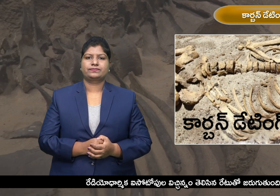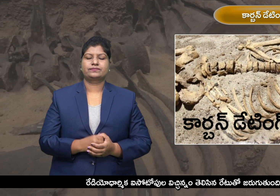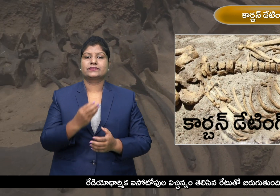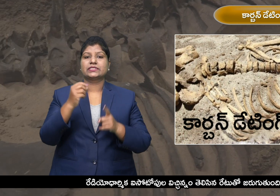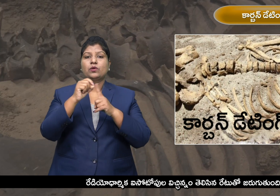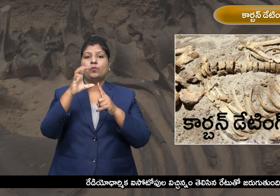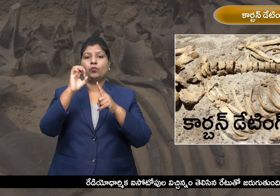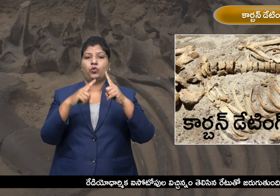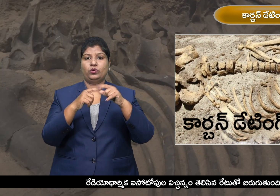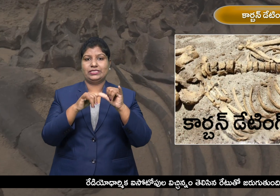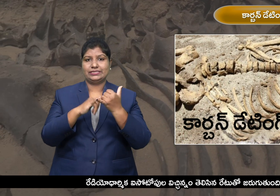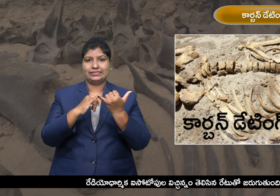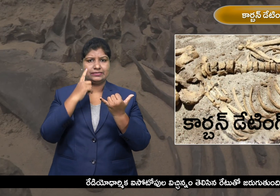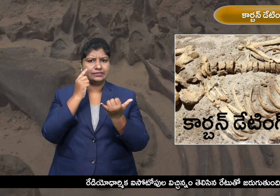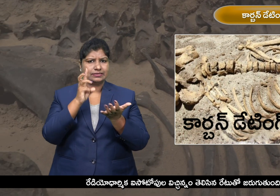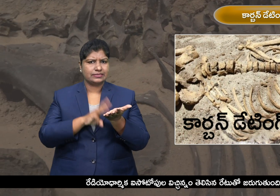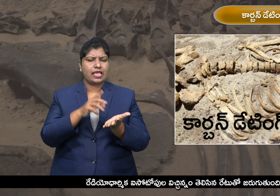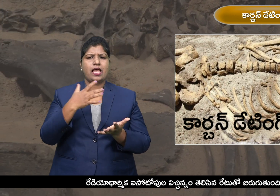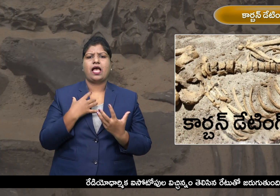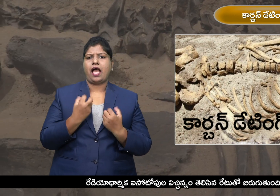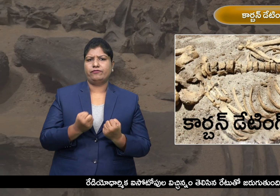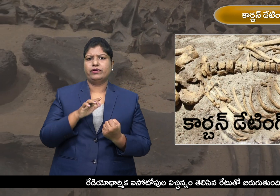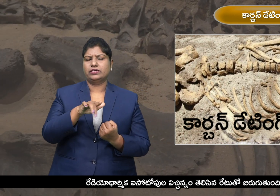రేడియోధార్మిక ఐసోటోపుల విచ్ఛిన్నం తెలిసిన రేటుతో జరుగుతుంది.